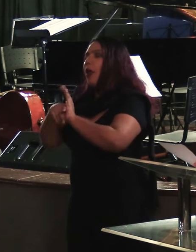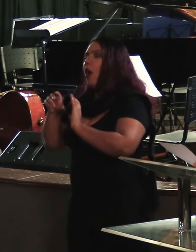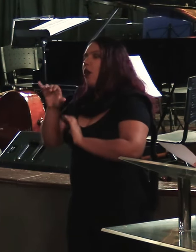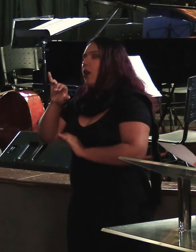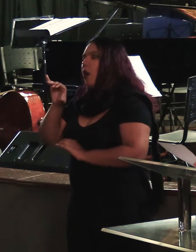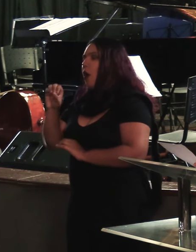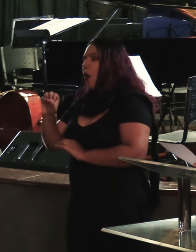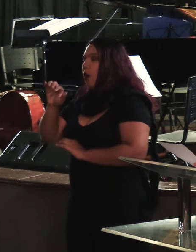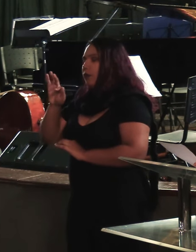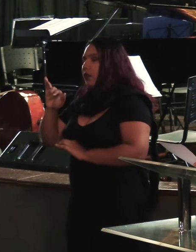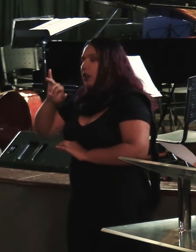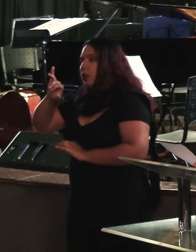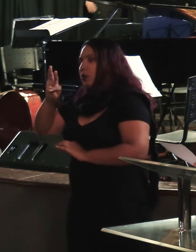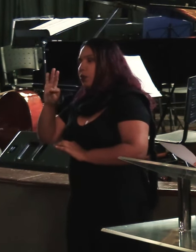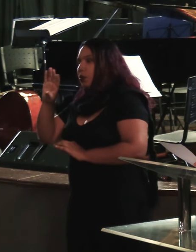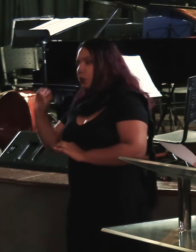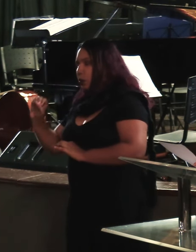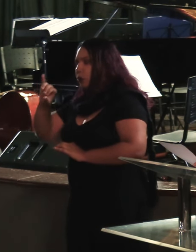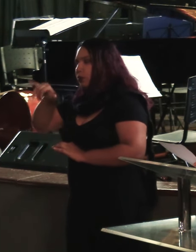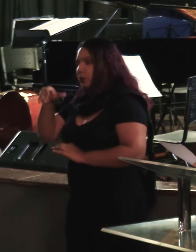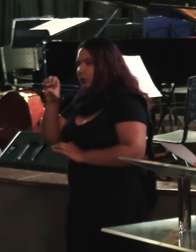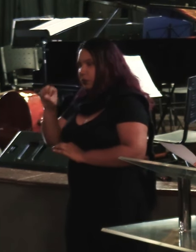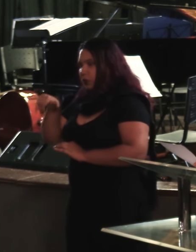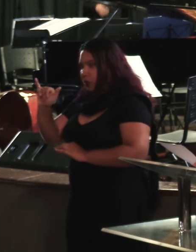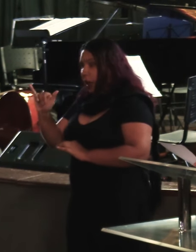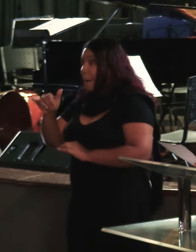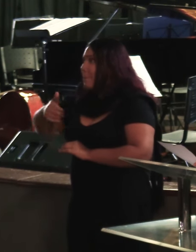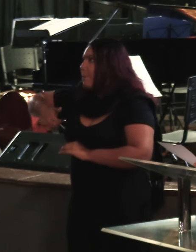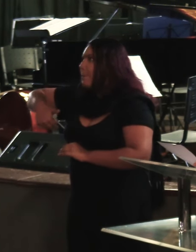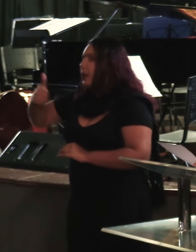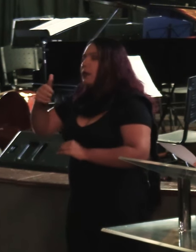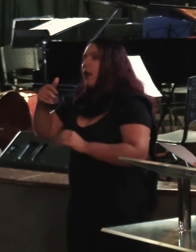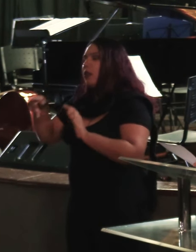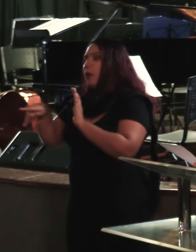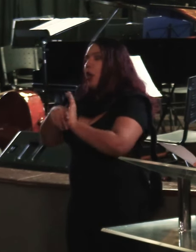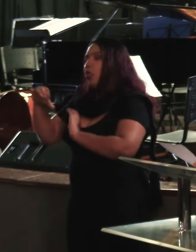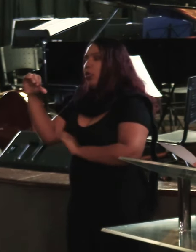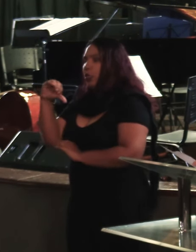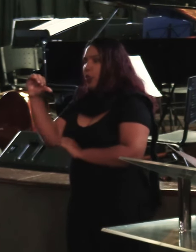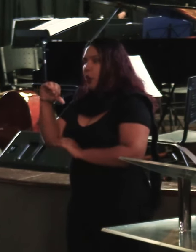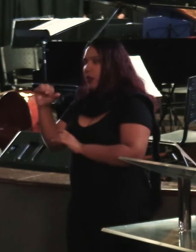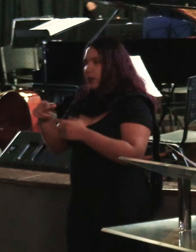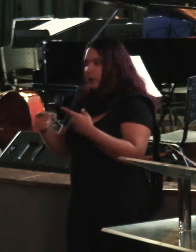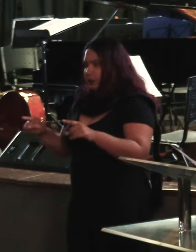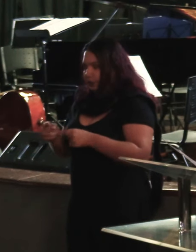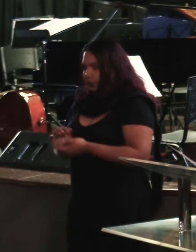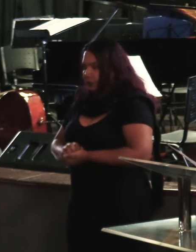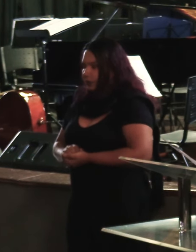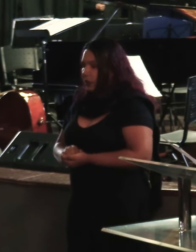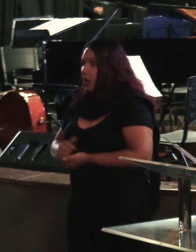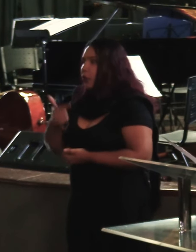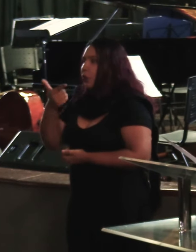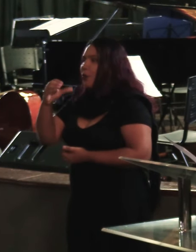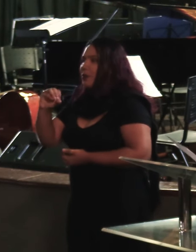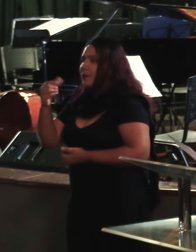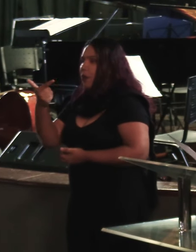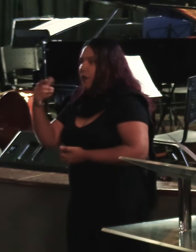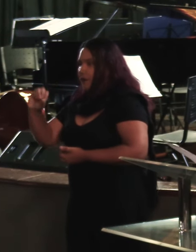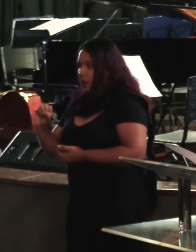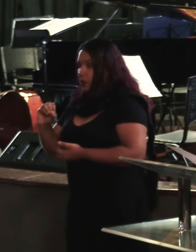Joy, tema presente em sua nona sinfonia. Em 2020, o mundo